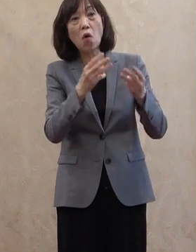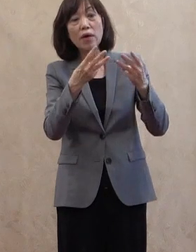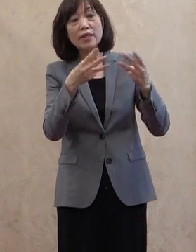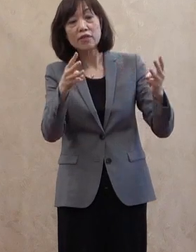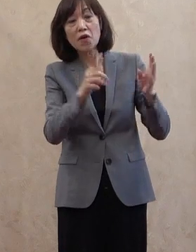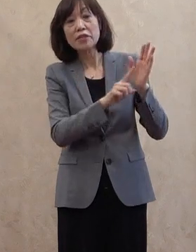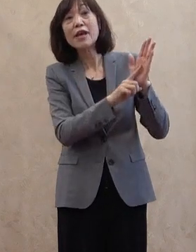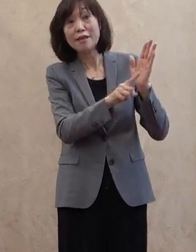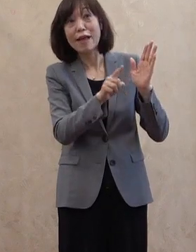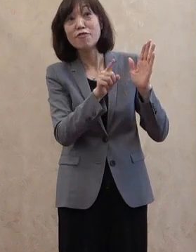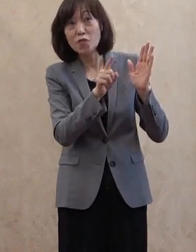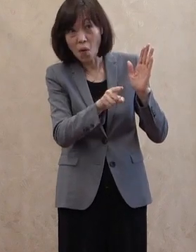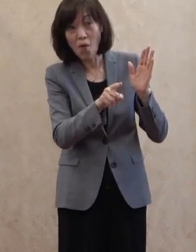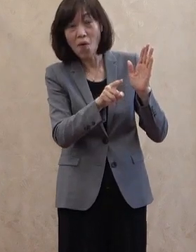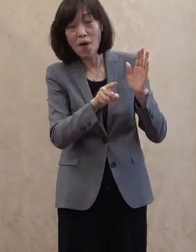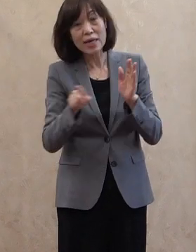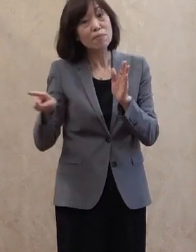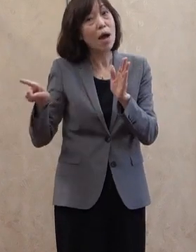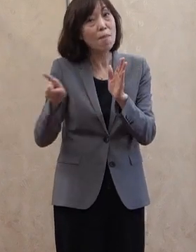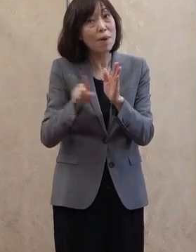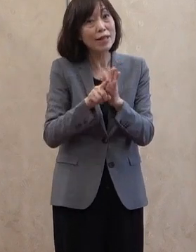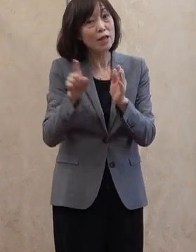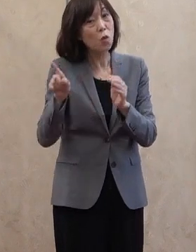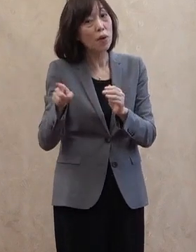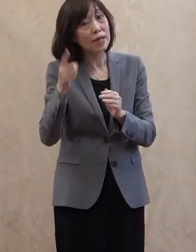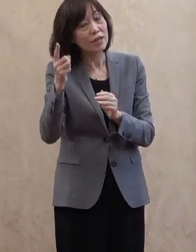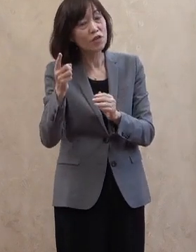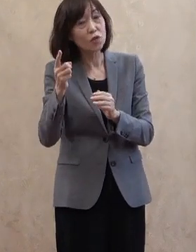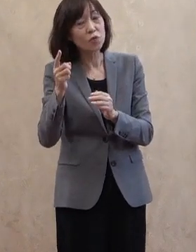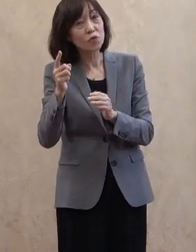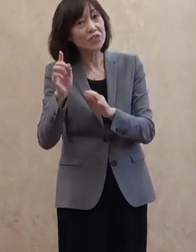常事態宣言、簡単に言えばどこか違うがあるんですか？